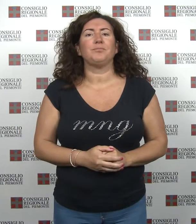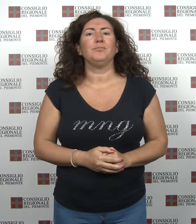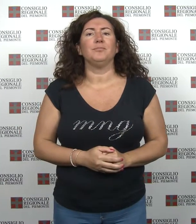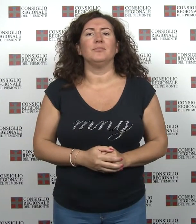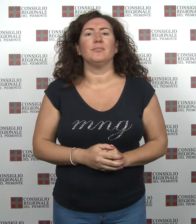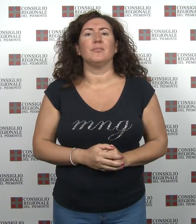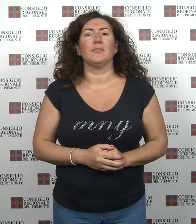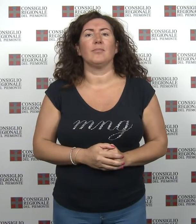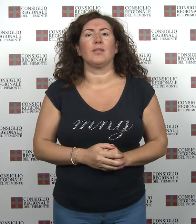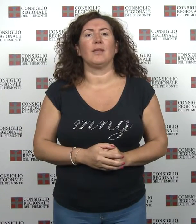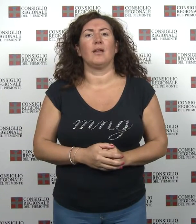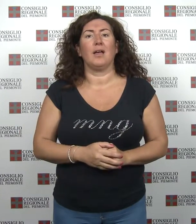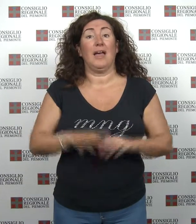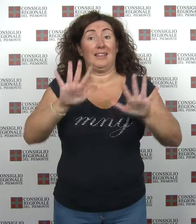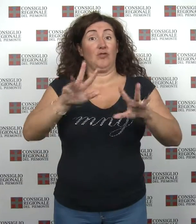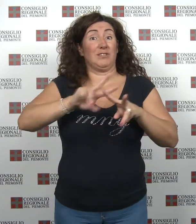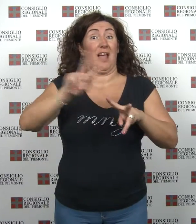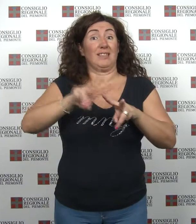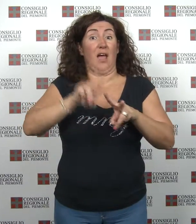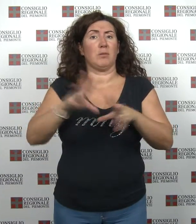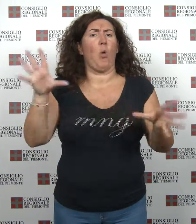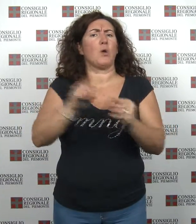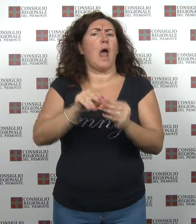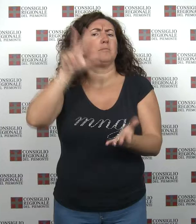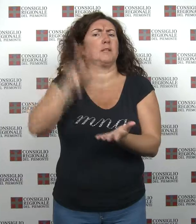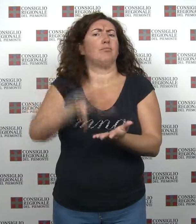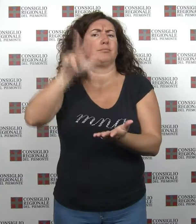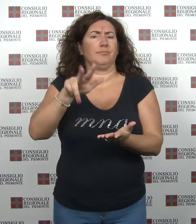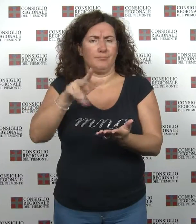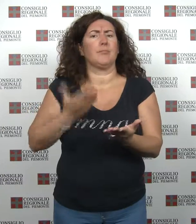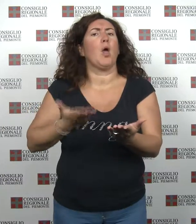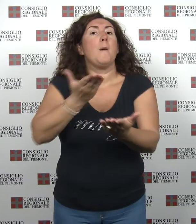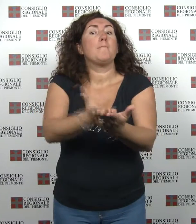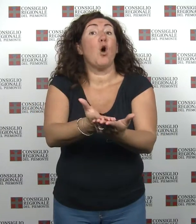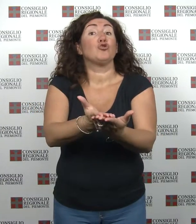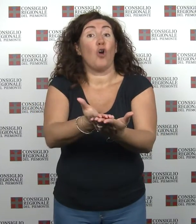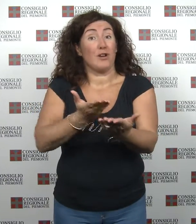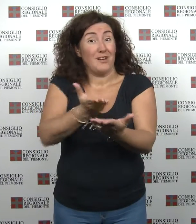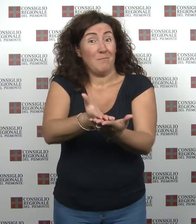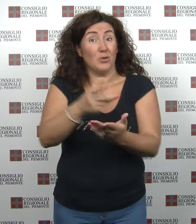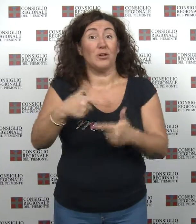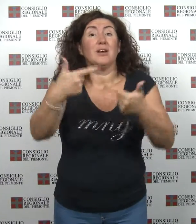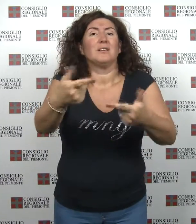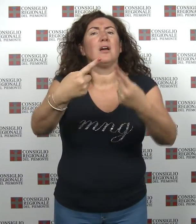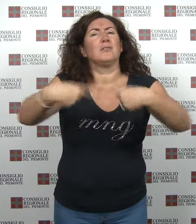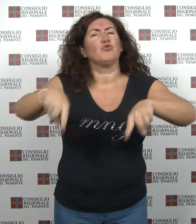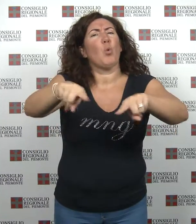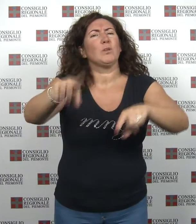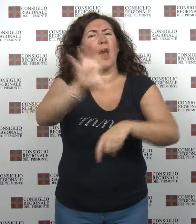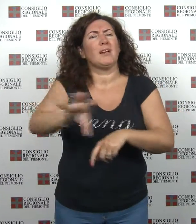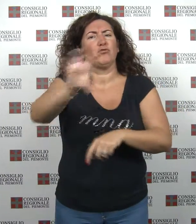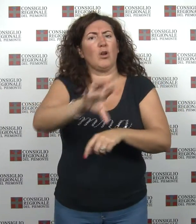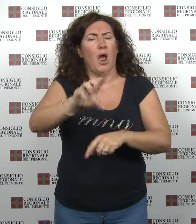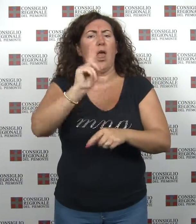Approvata all'unanimità nella seduta del 10 settembre la mozione che impegna la Giunta regionale ad attivarsi presso il Ministero competente